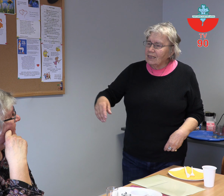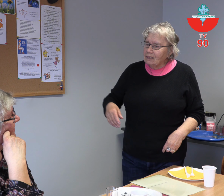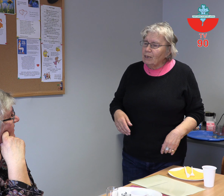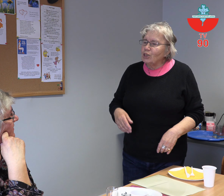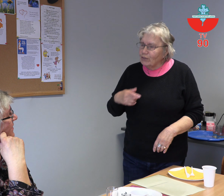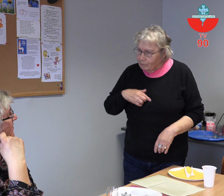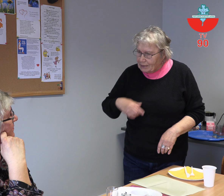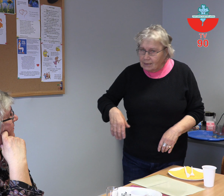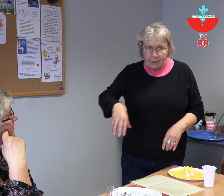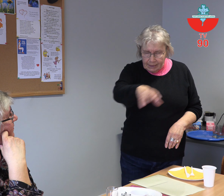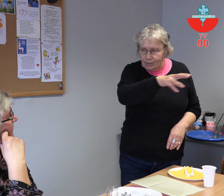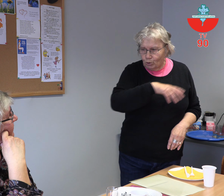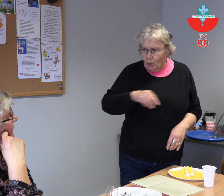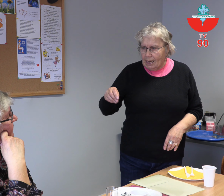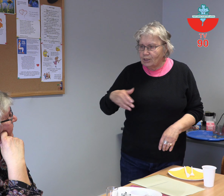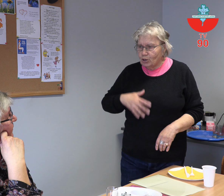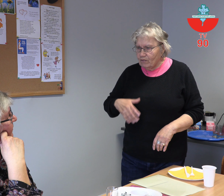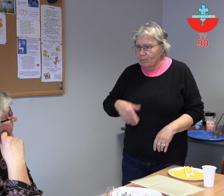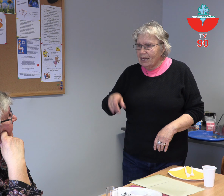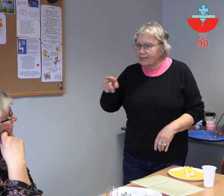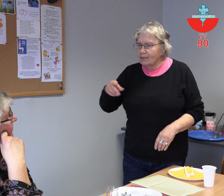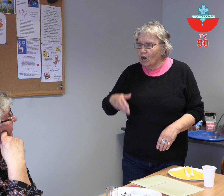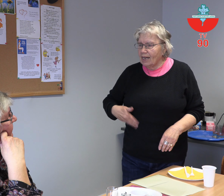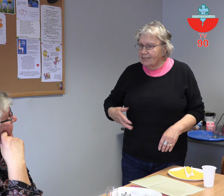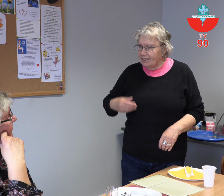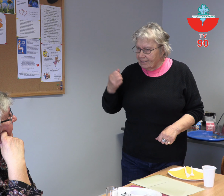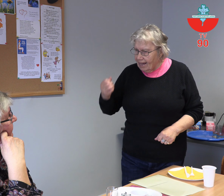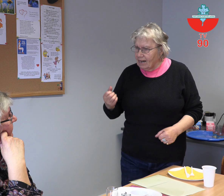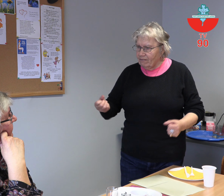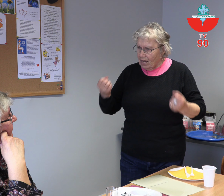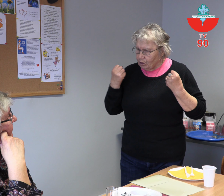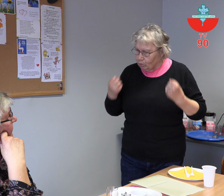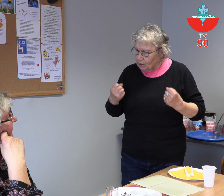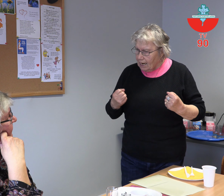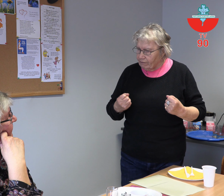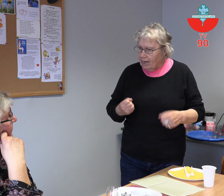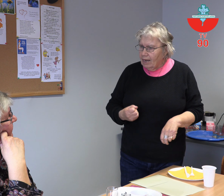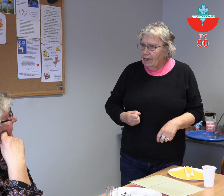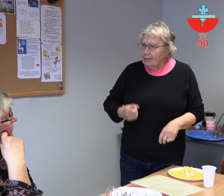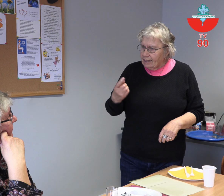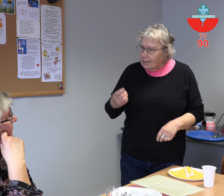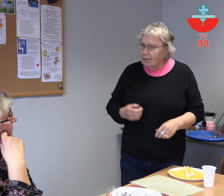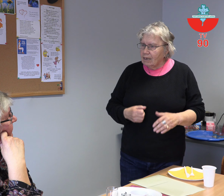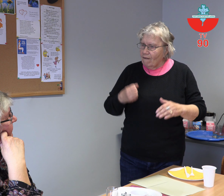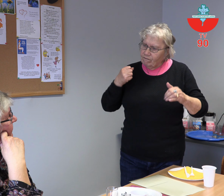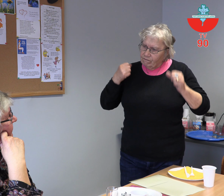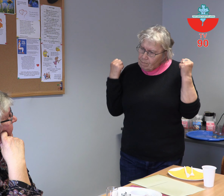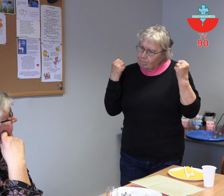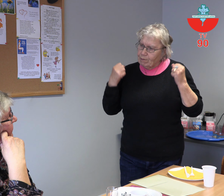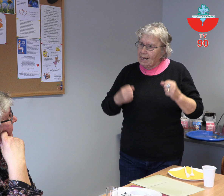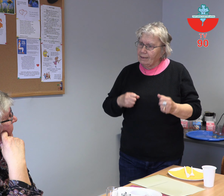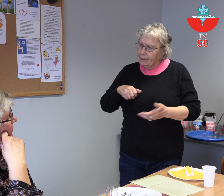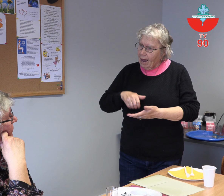Me soovime kõik sulle, soovime, et sa oleksid terve, tugev ja ikka vapralt